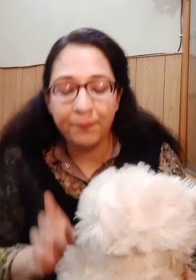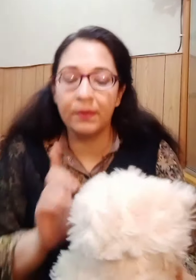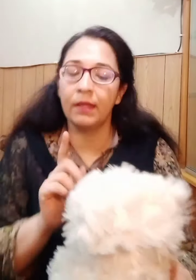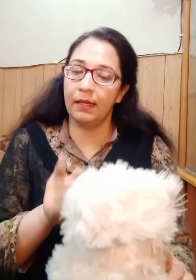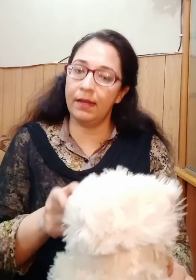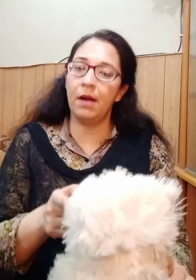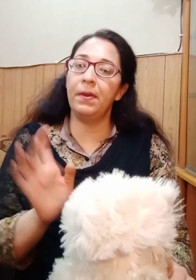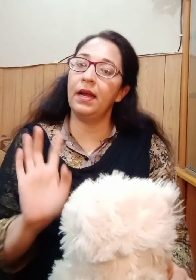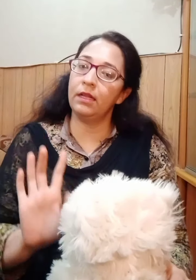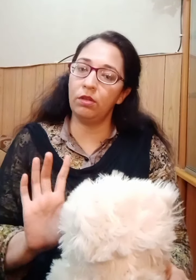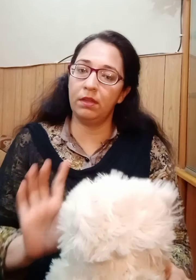अलग-अलग